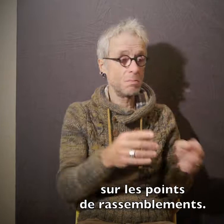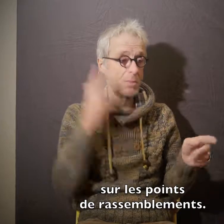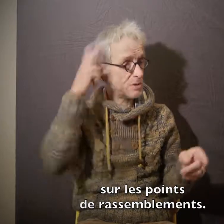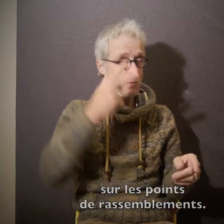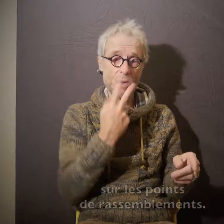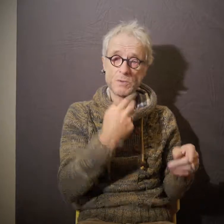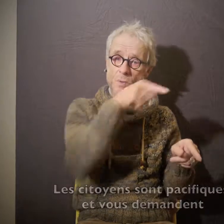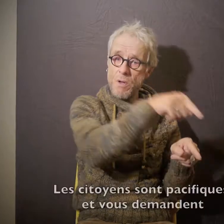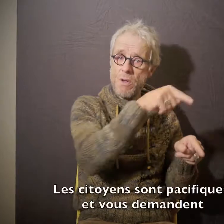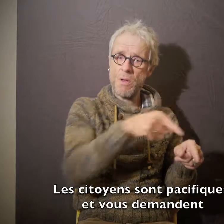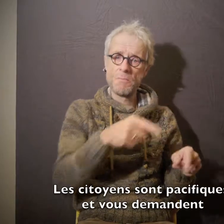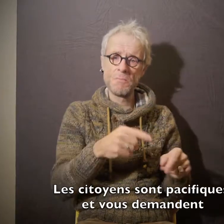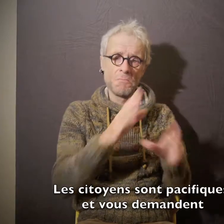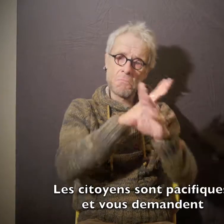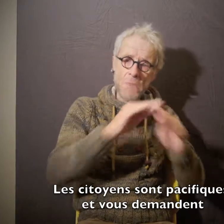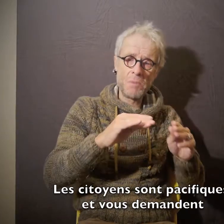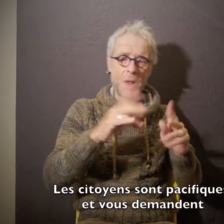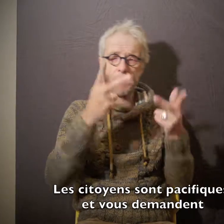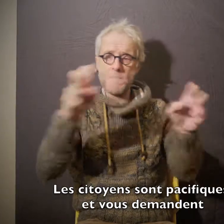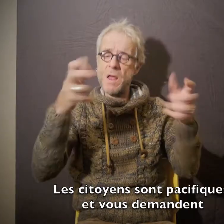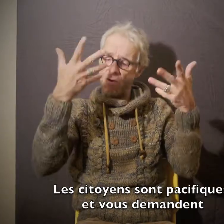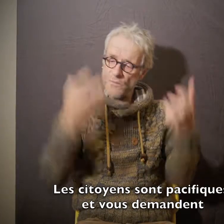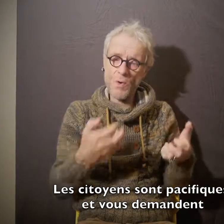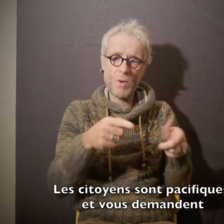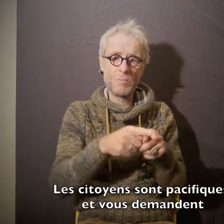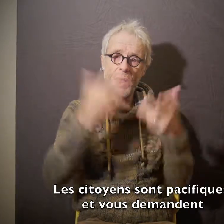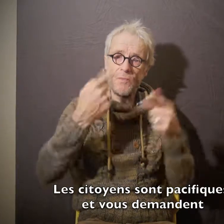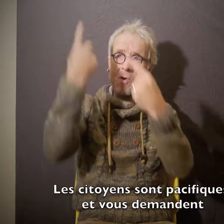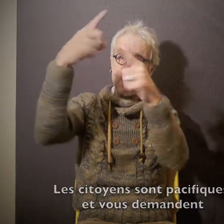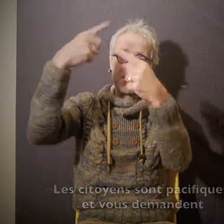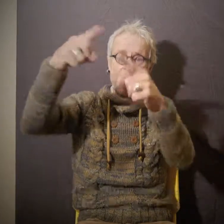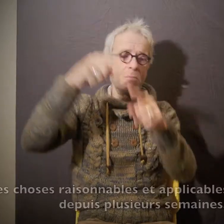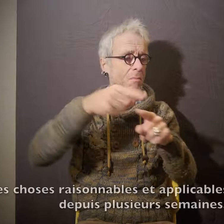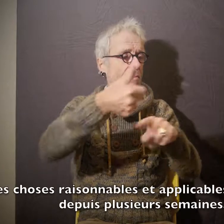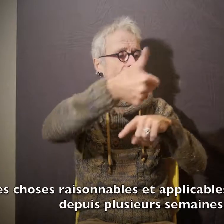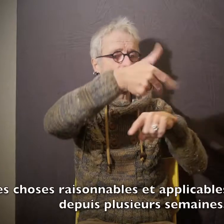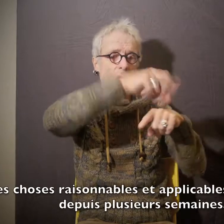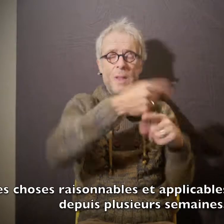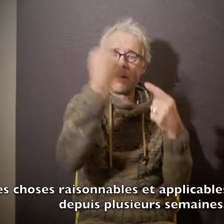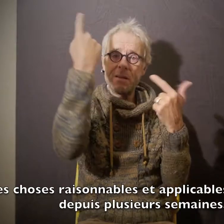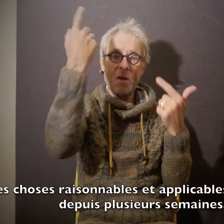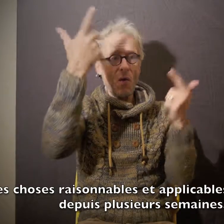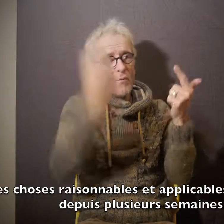Les citoyens sont pacifiques et vous demandent des choses raisonnables et applicables sans délai, depuis plusieurs